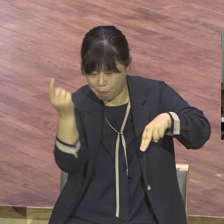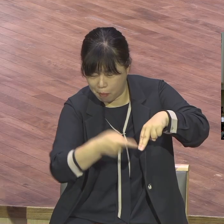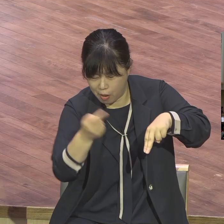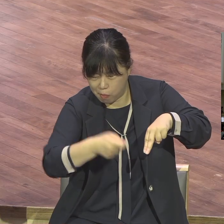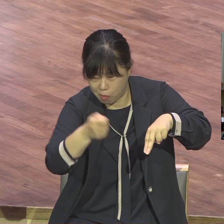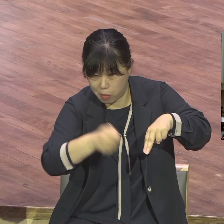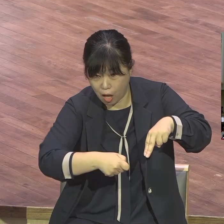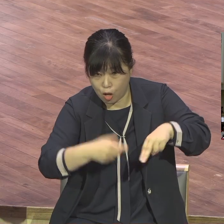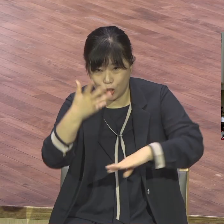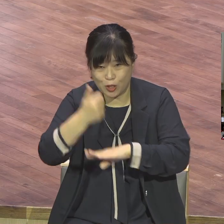입었도다.